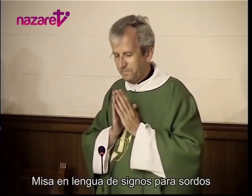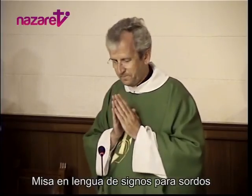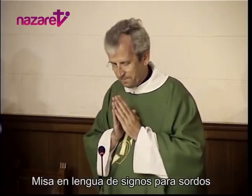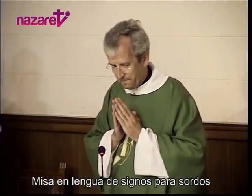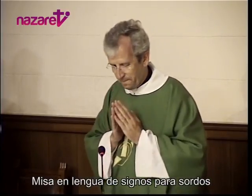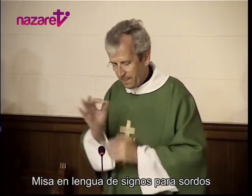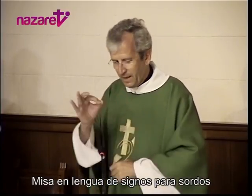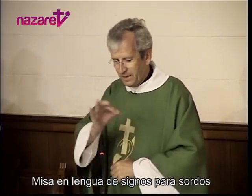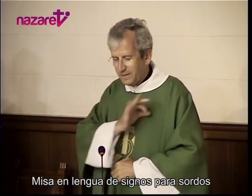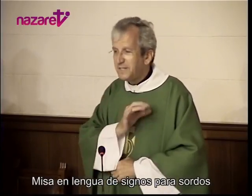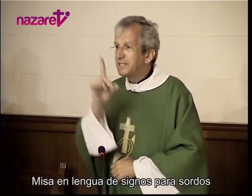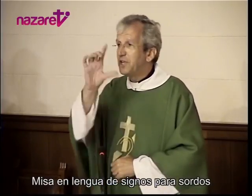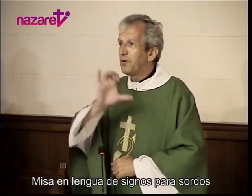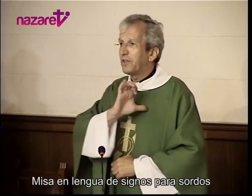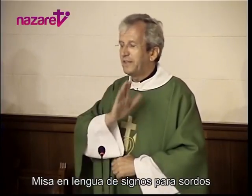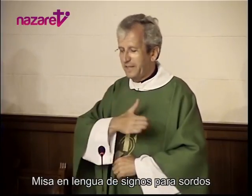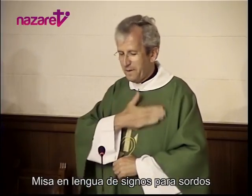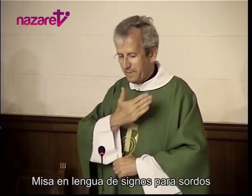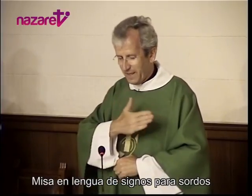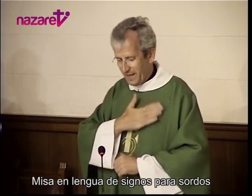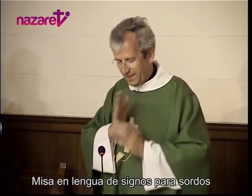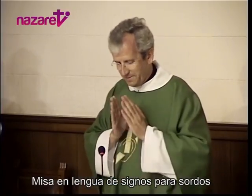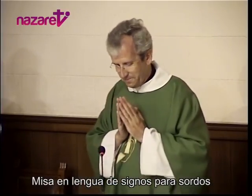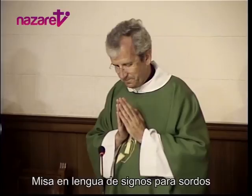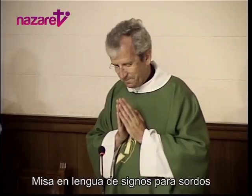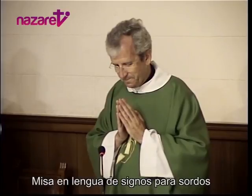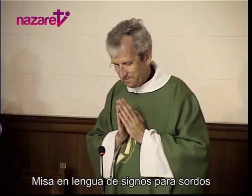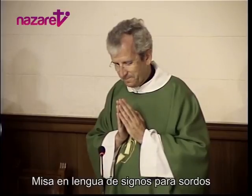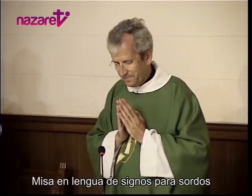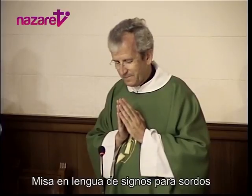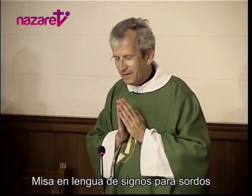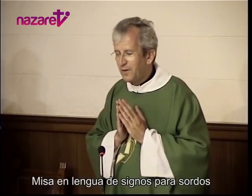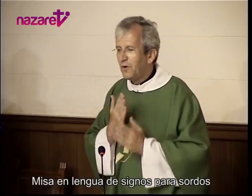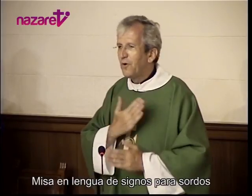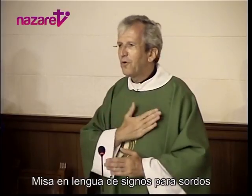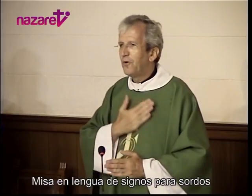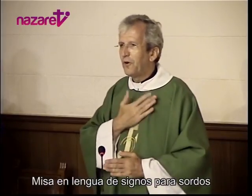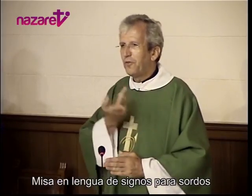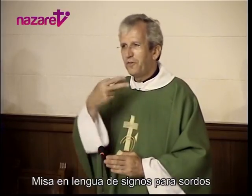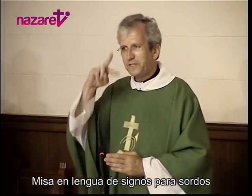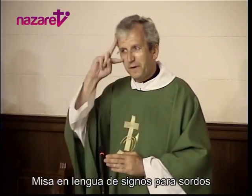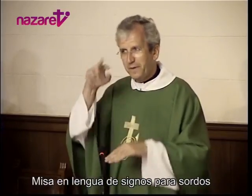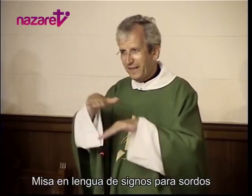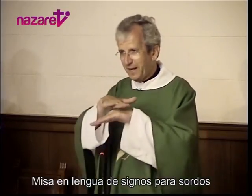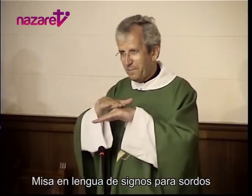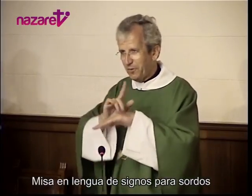ten piedad. Señor, ten piedad. Señor, con el gozo de experimentar el perdón de